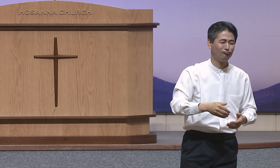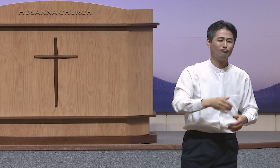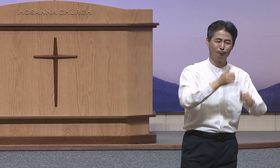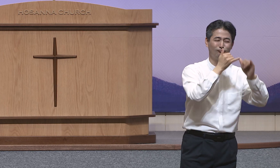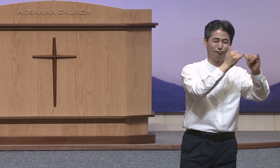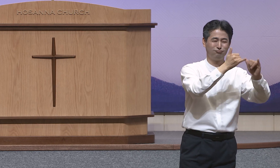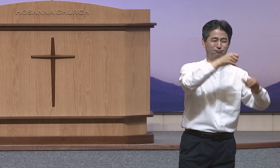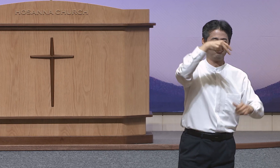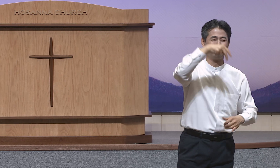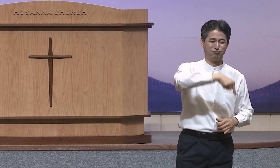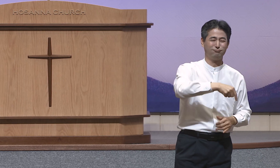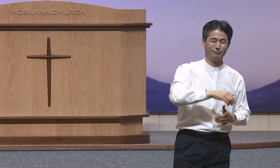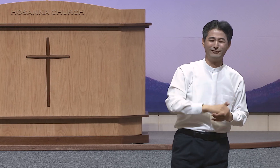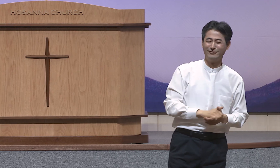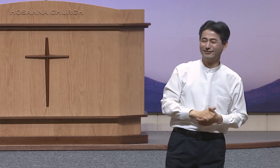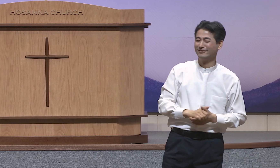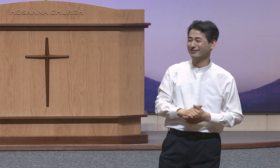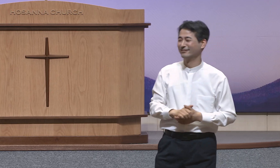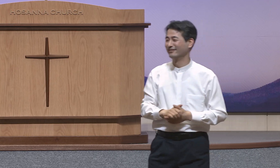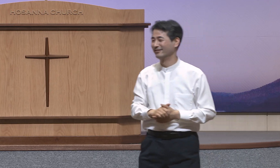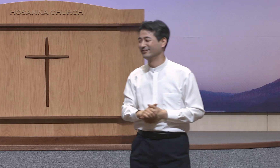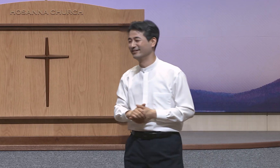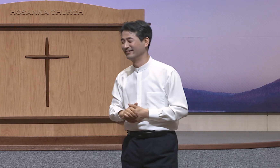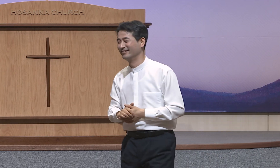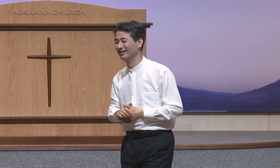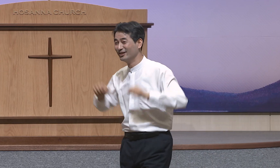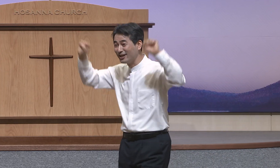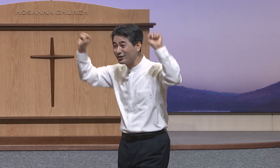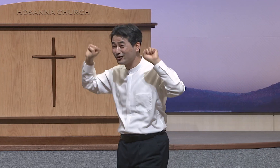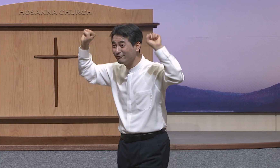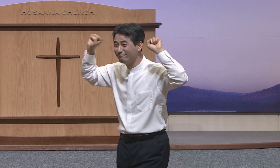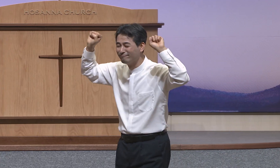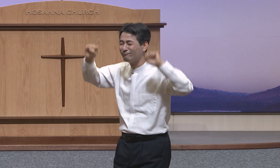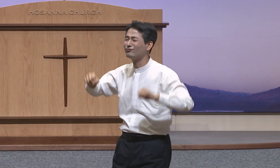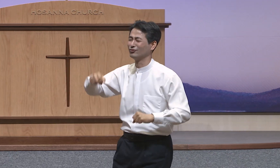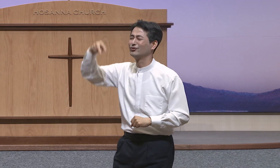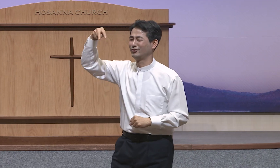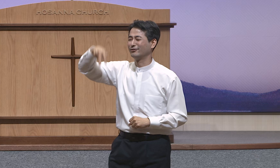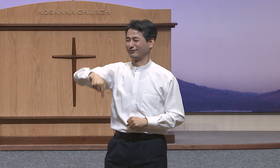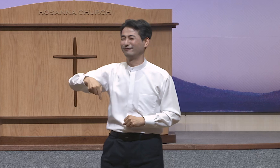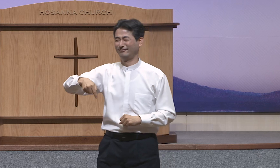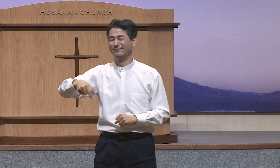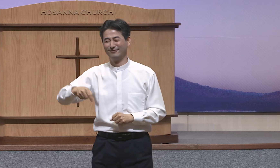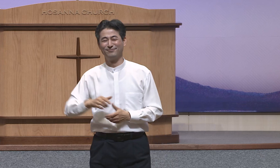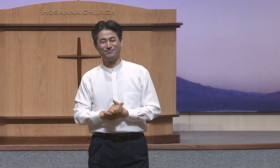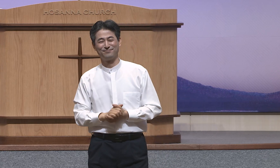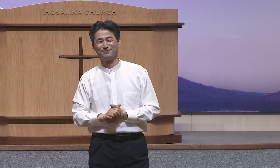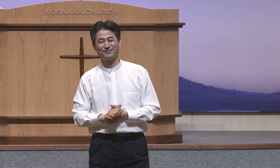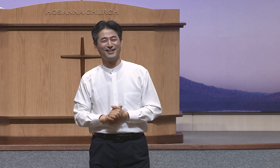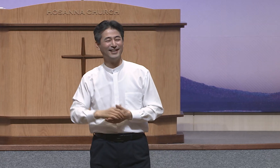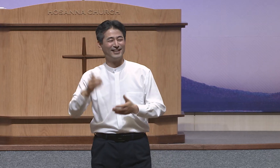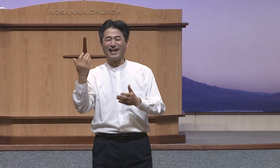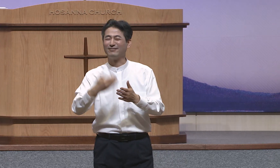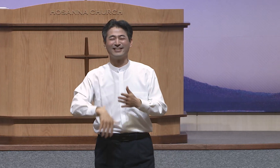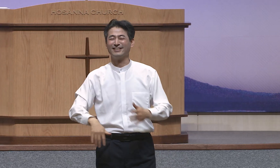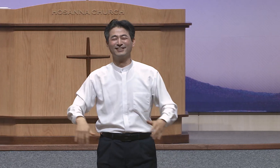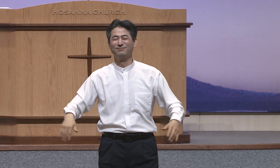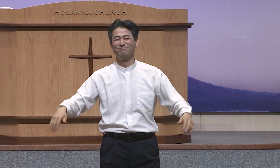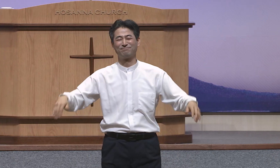미술은 제가 좀 잘했습니다. 수를 받았습니다. 체육도 잘했습니다. 수를 받았습니다.